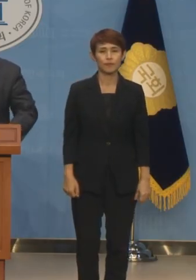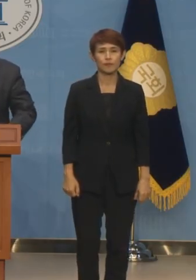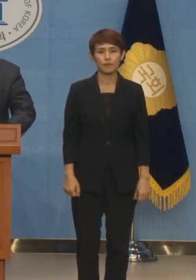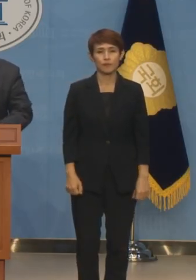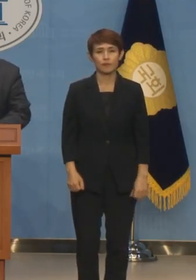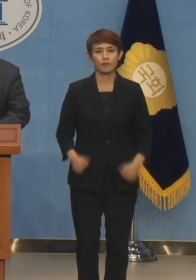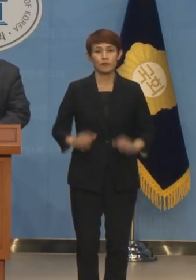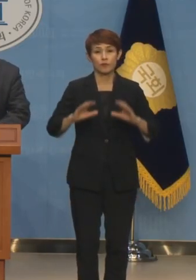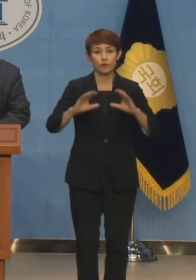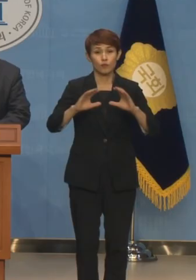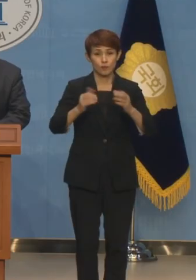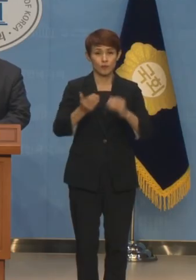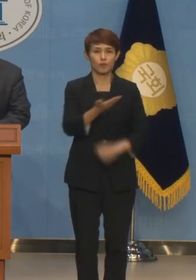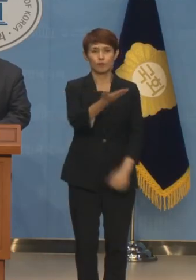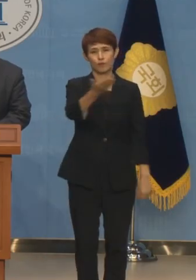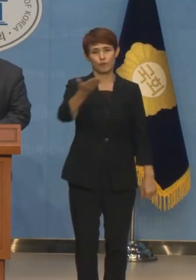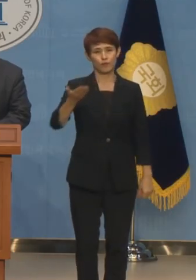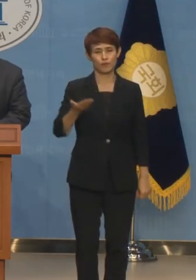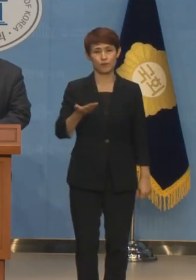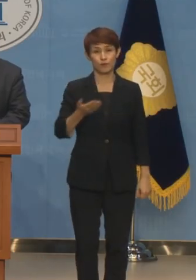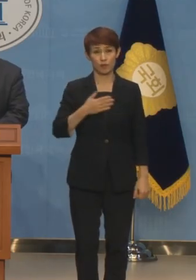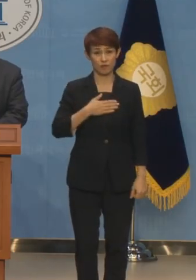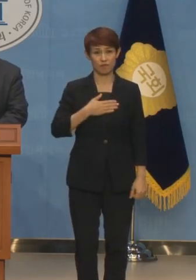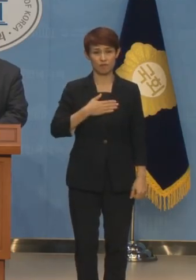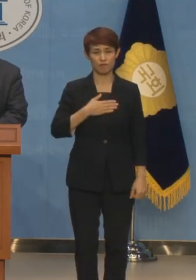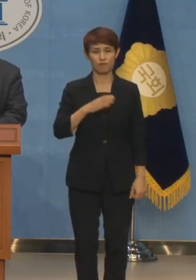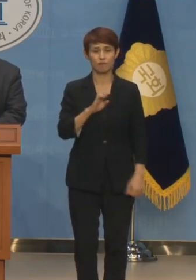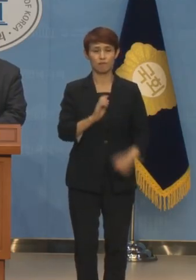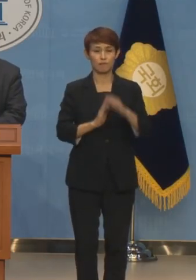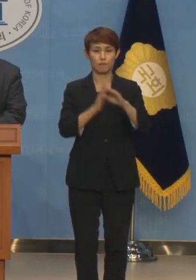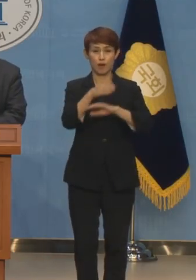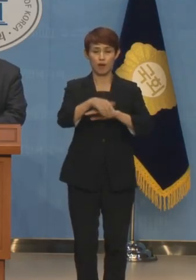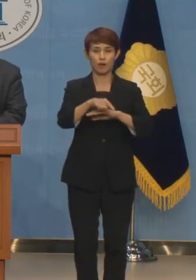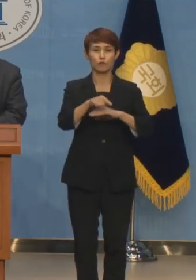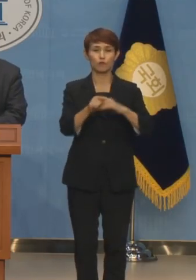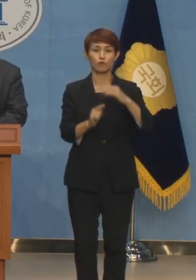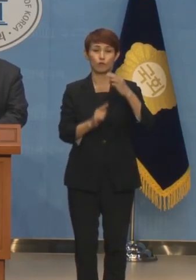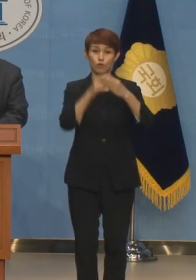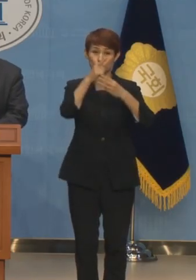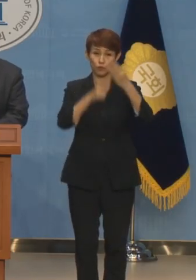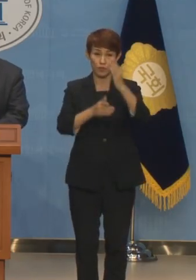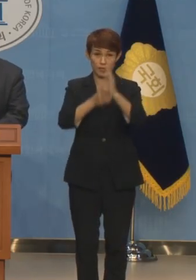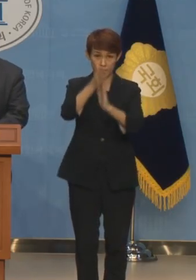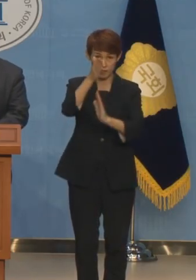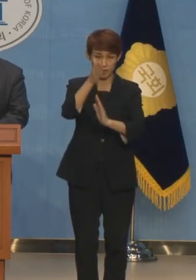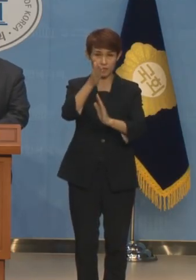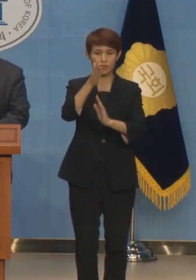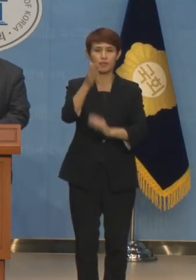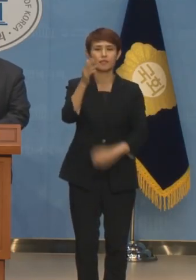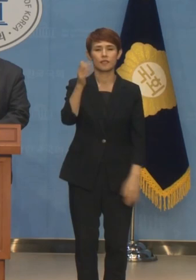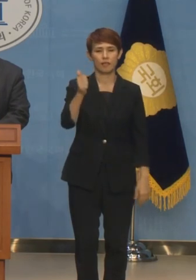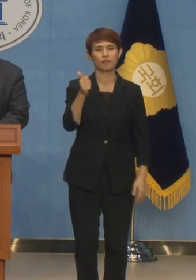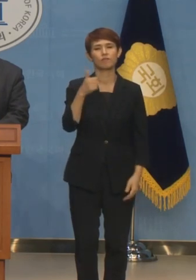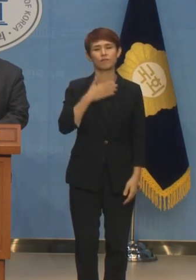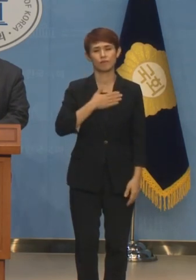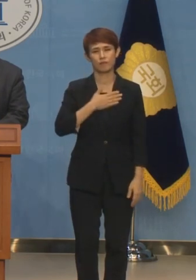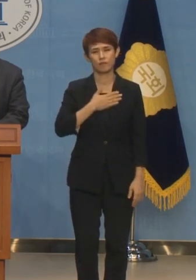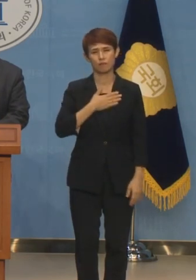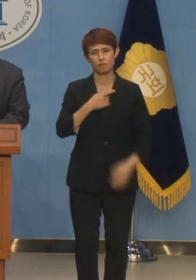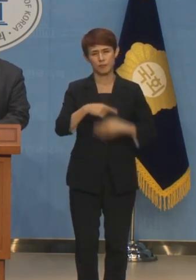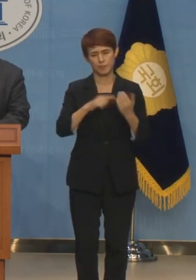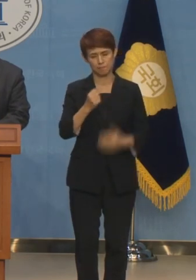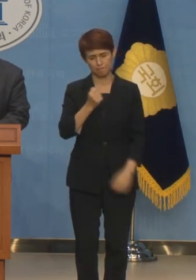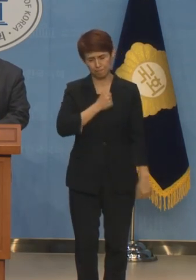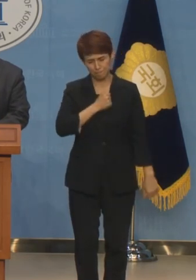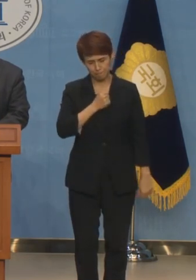존경하고 사랑하는 국민 여러분, 저는 접경지역인 파주시와 시민의 안전을 책임지는 파주시장으로서 참담한